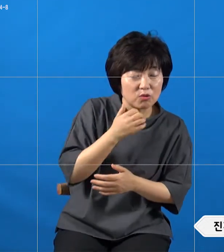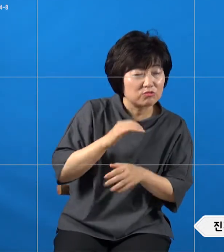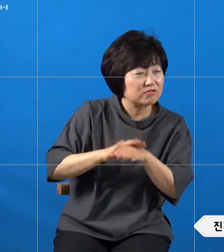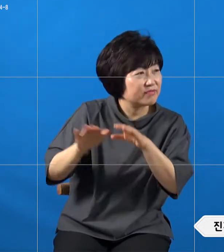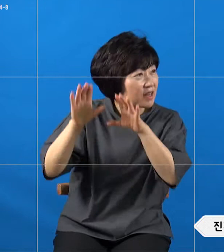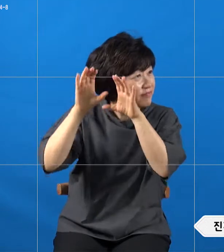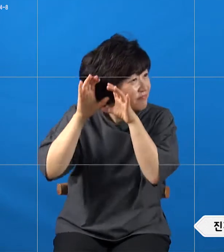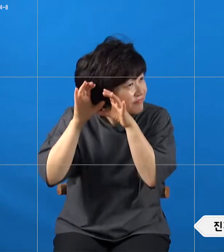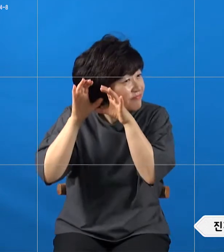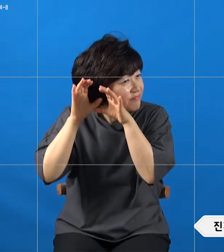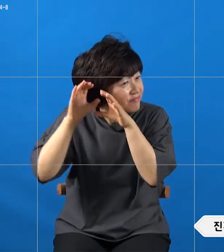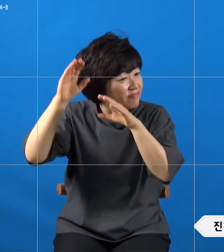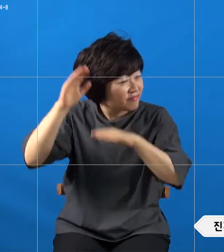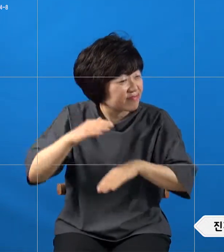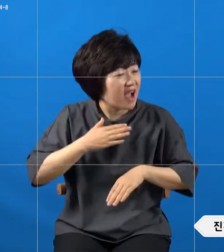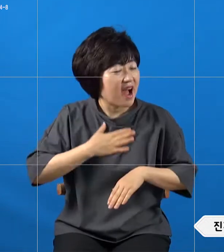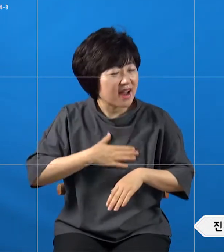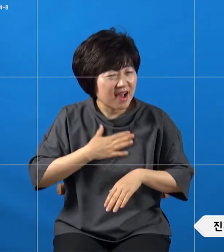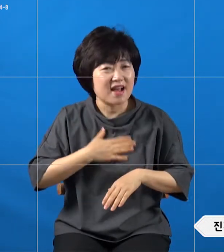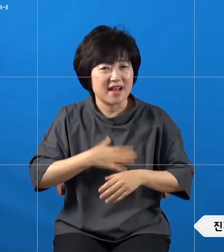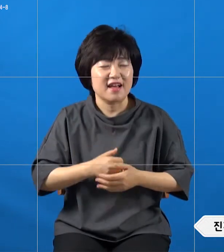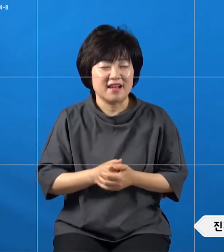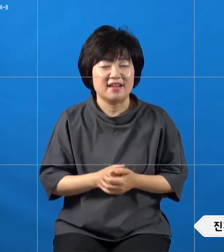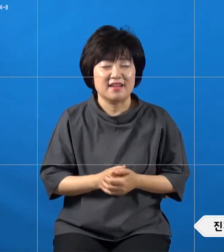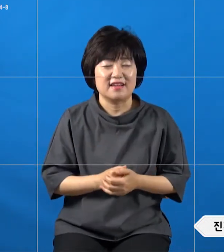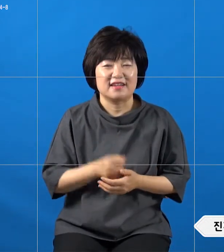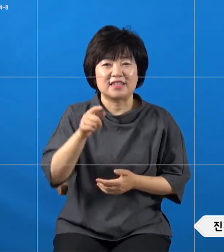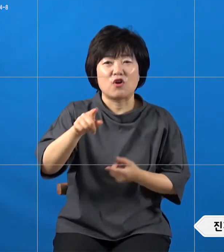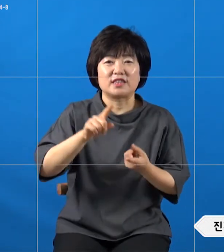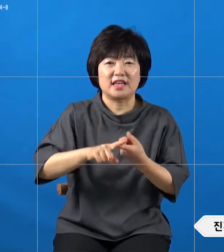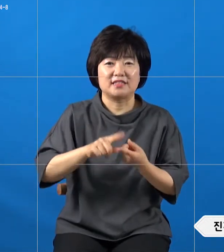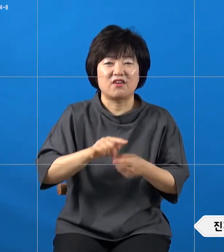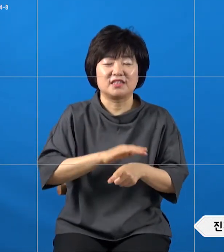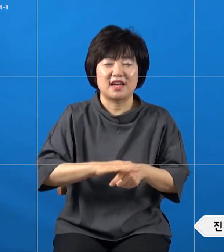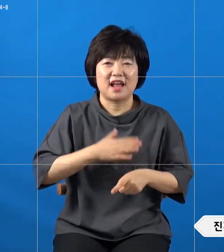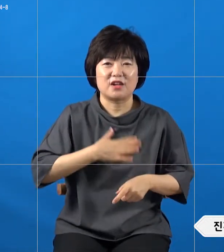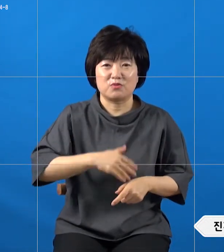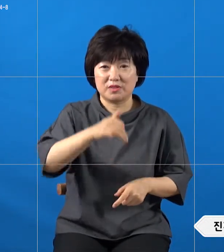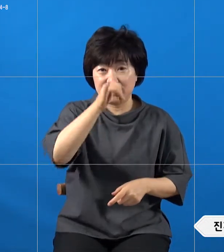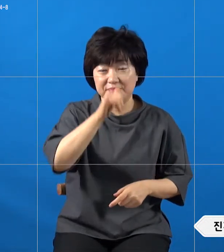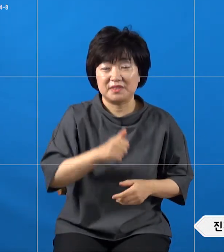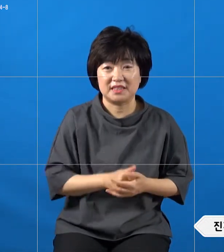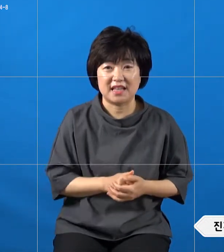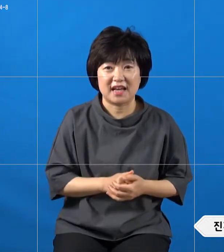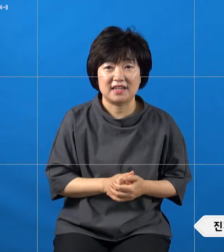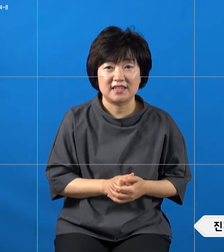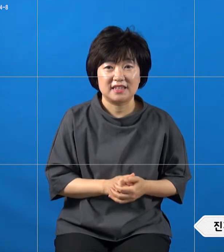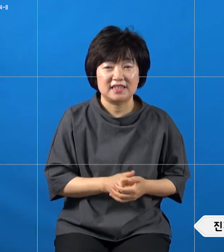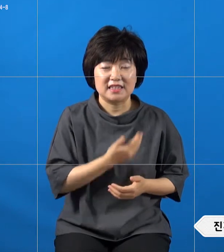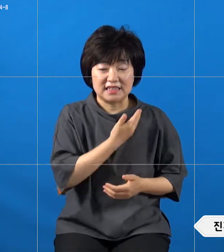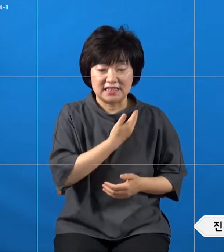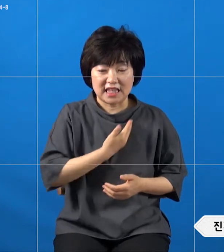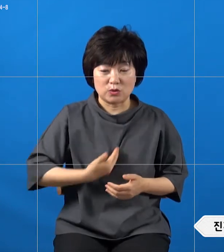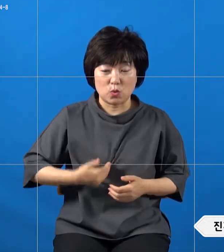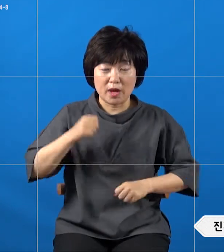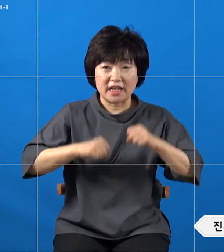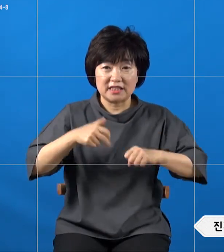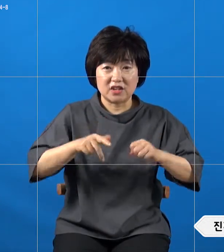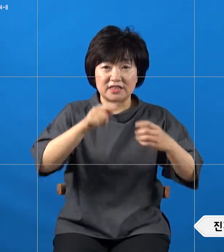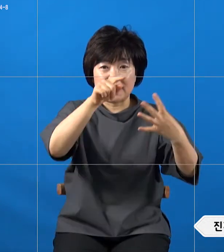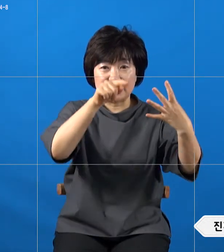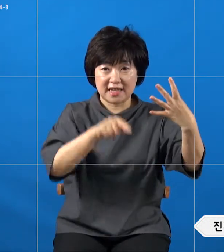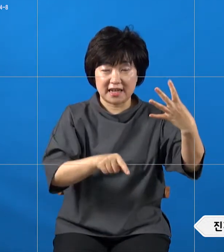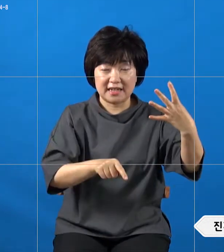그도 스스로 이 장면에 대하여 이야기하고 있는 것이 등장합니다. 사도행전